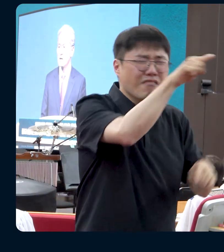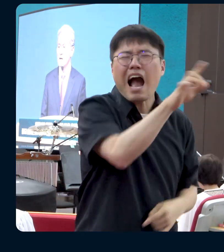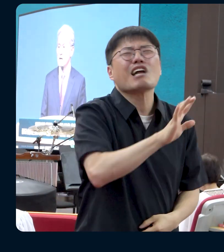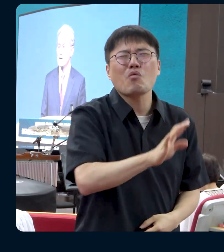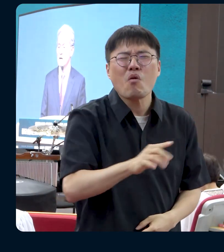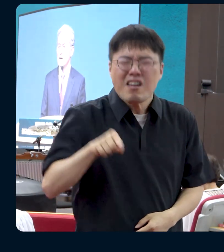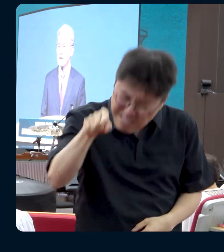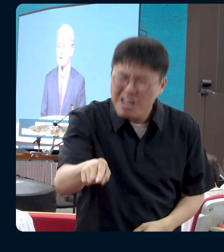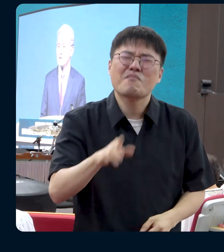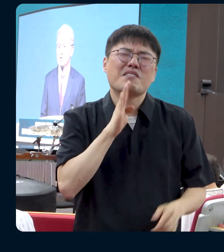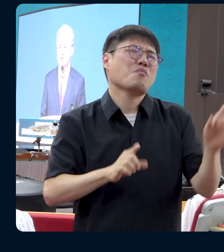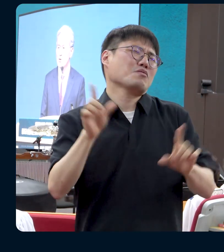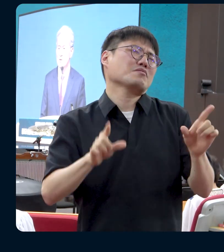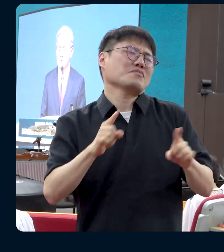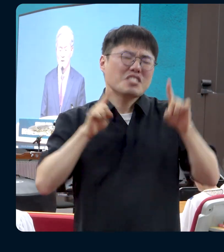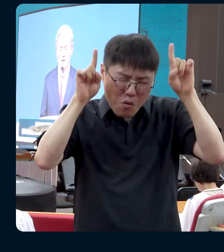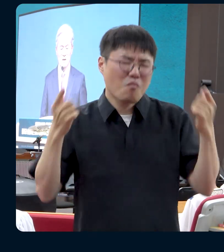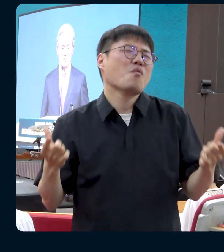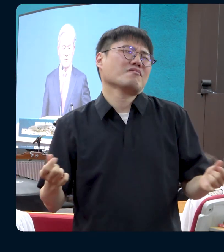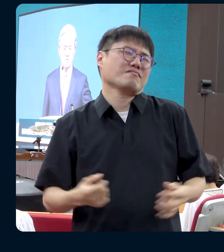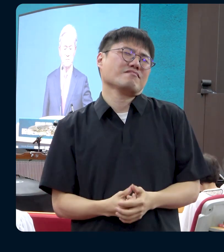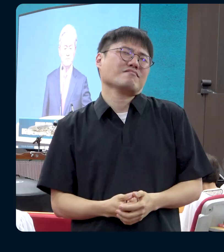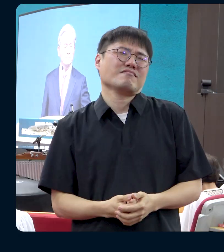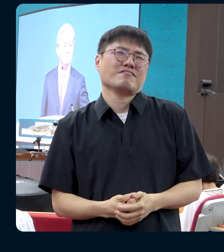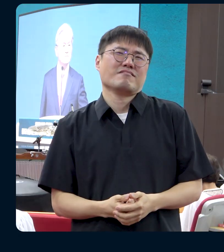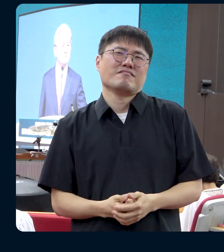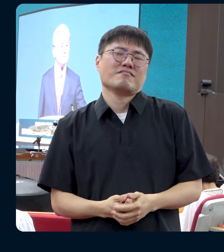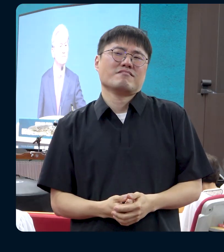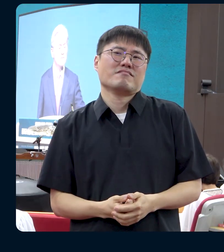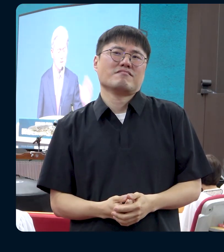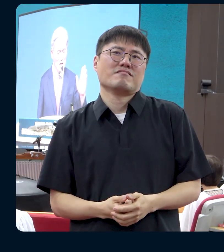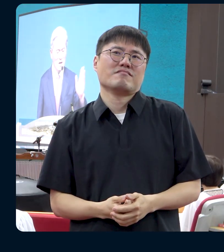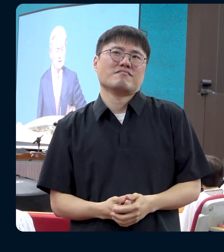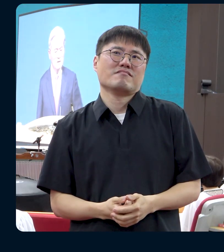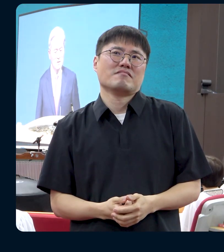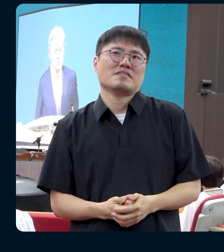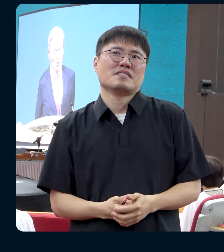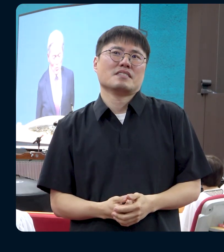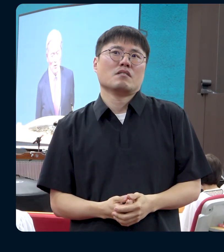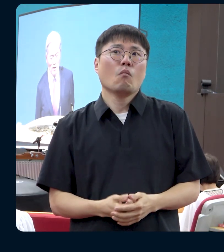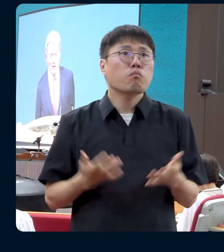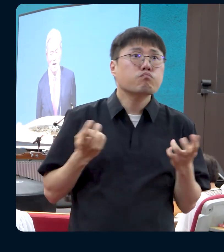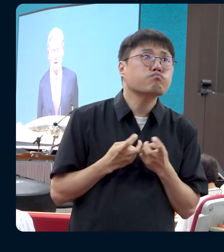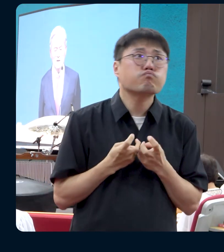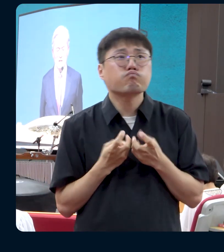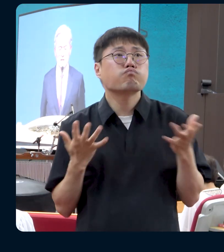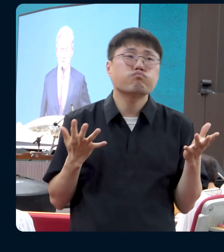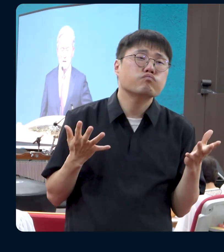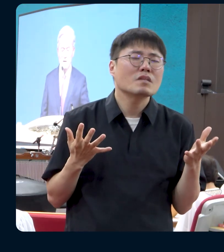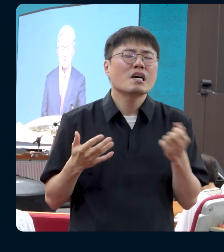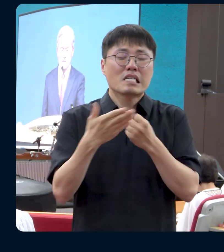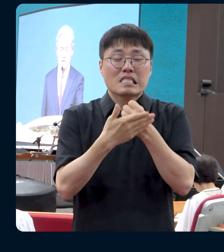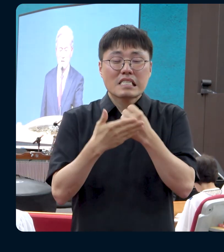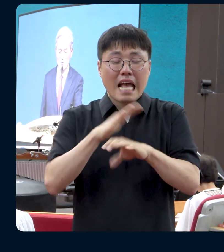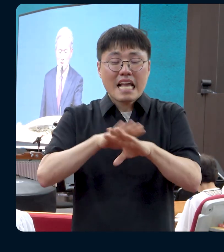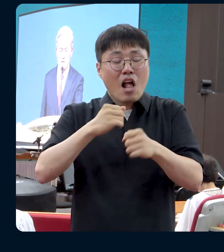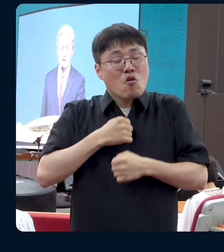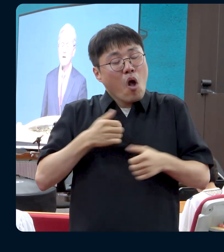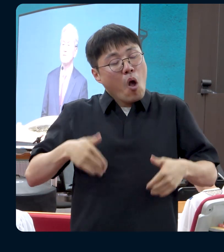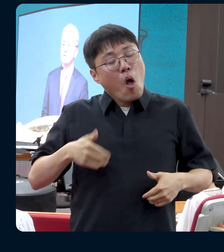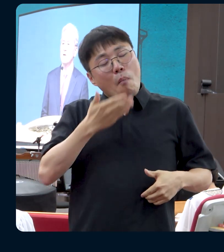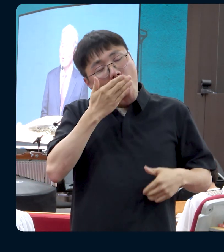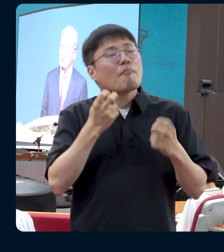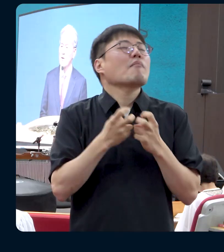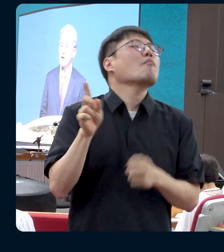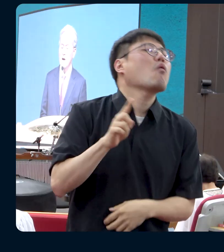지옥이야. 이건 절대로 안 된다는 것이죠. 자, 그러면 어떻게 해야 이 은혜를 지킬 수